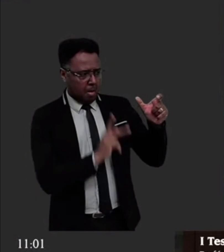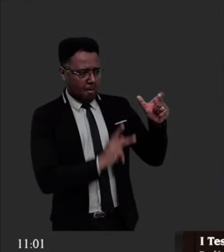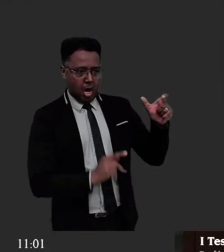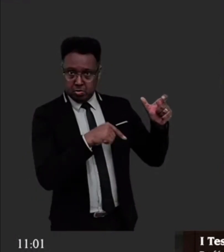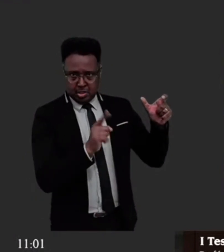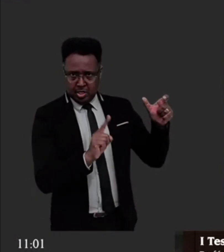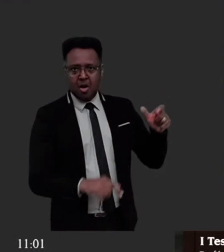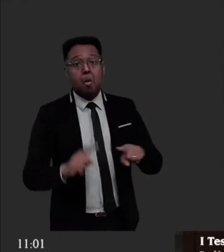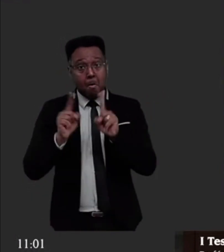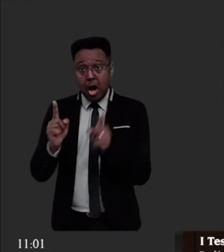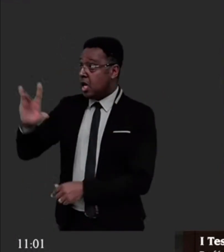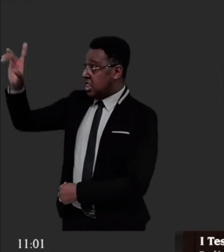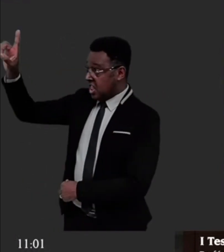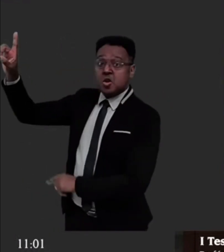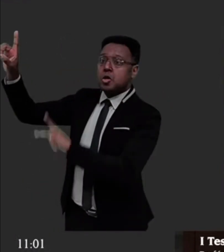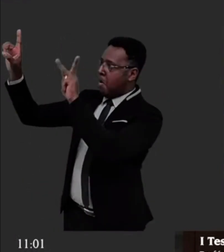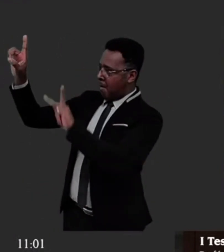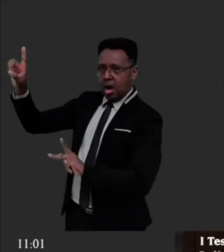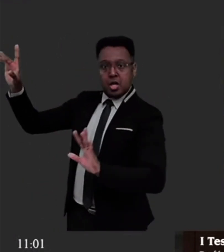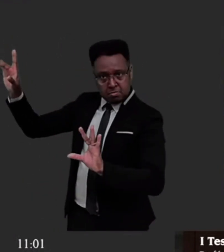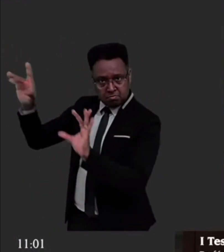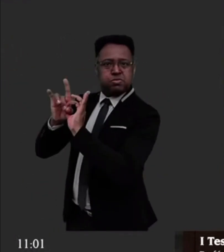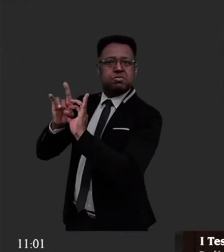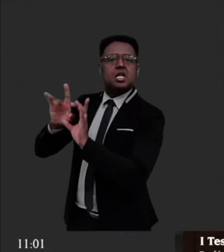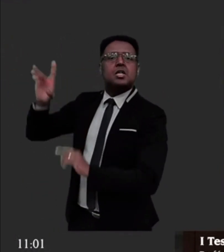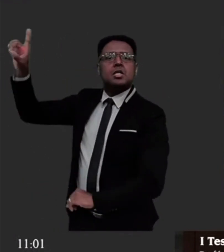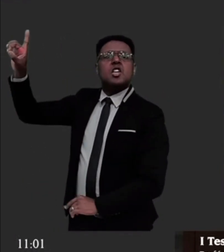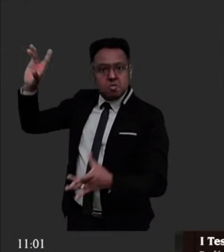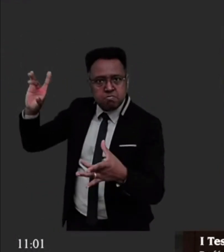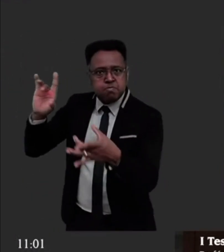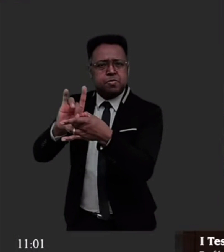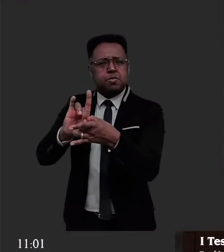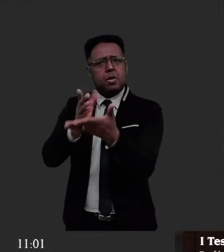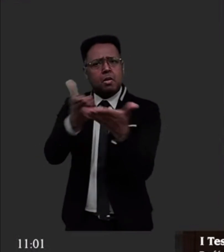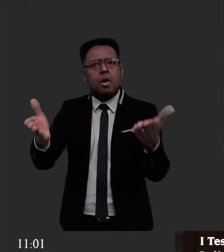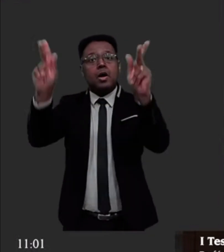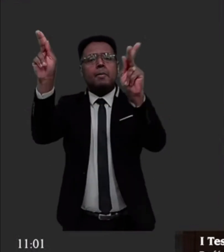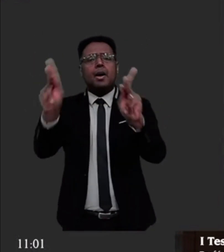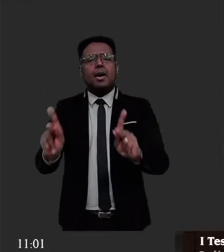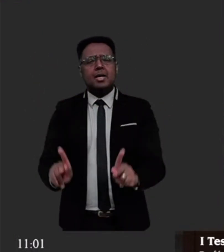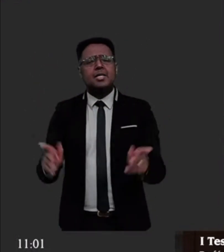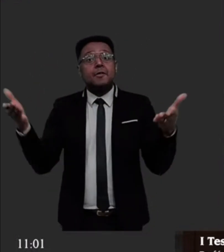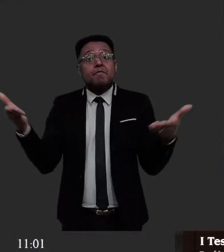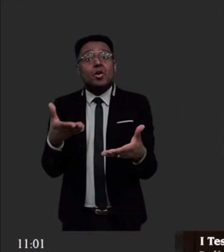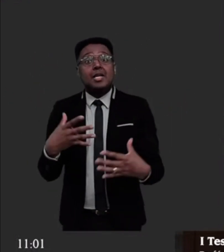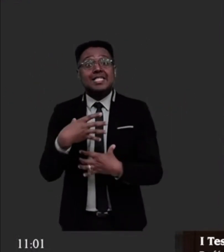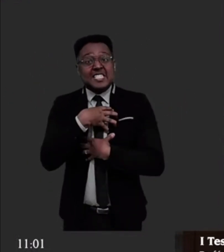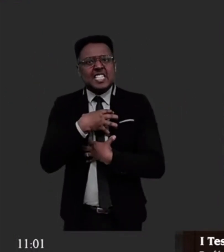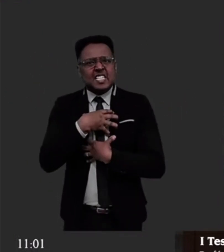Deus te acompanha com esta paz. E como sinal de paz, haja agora uma